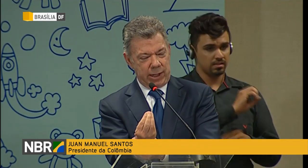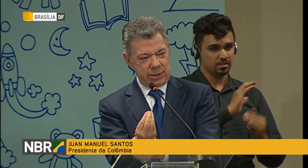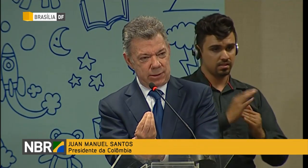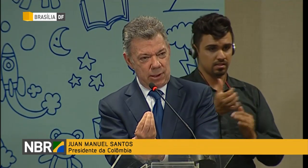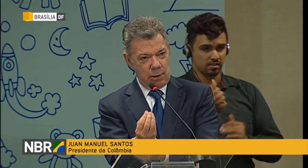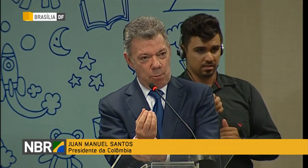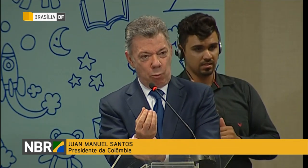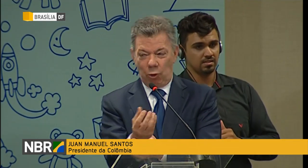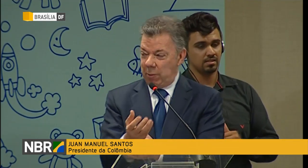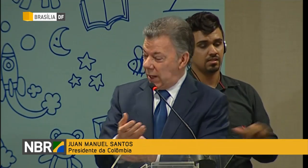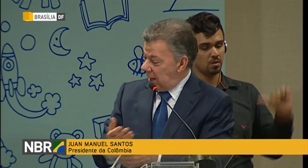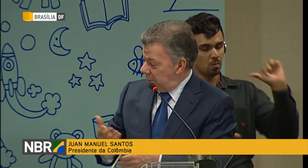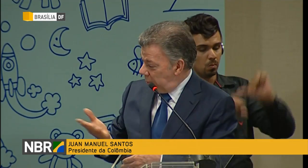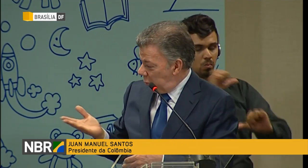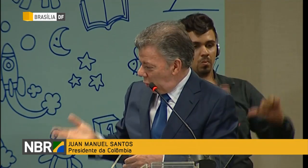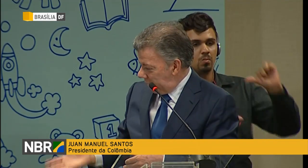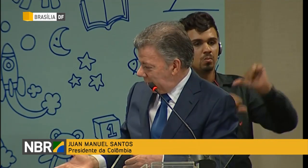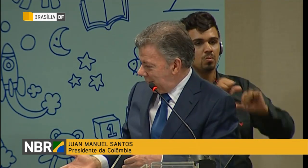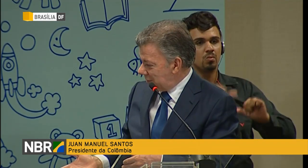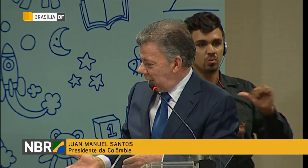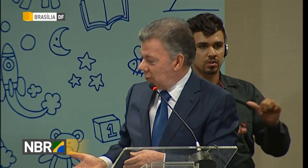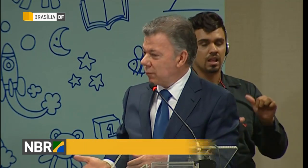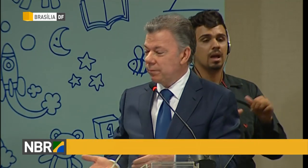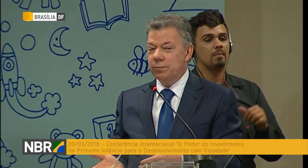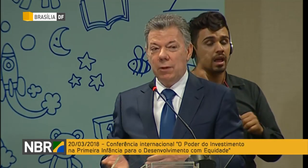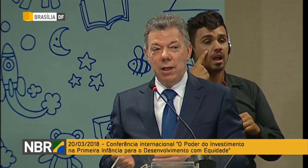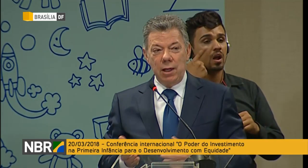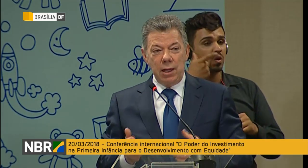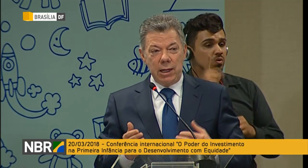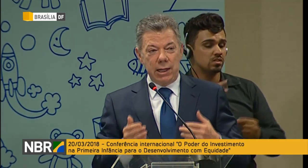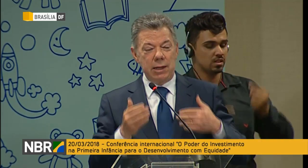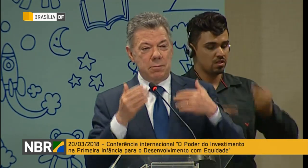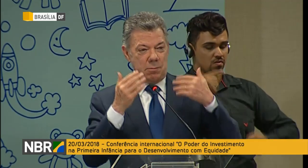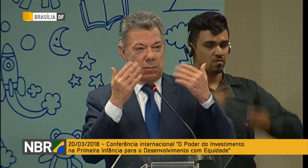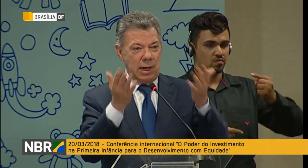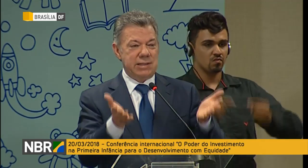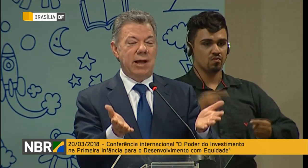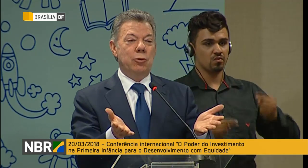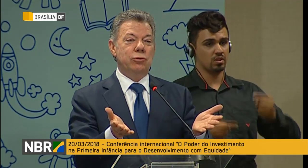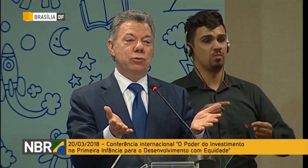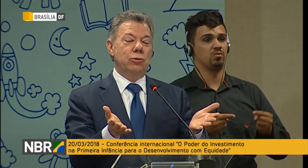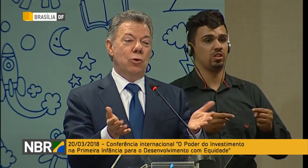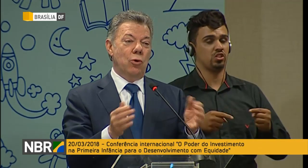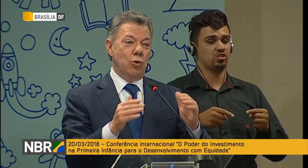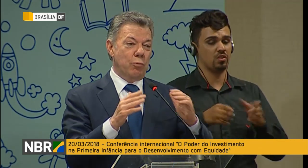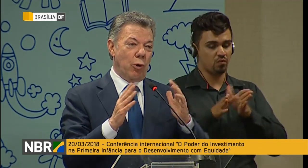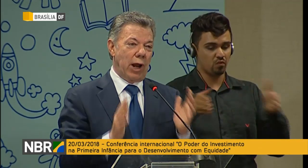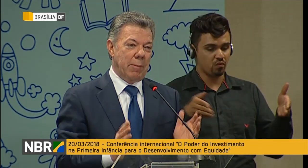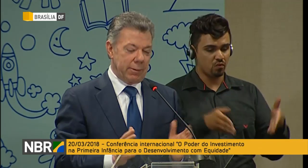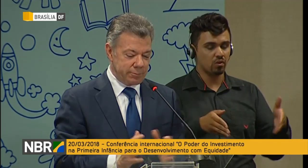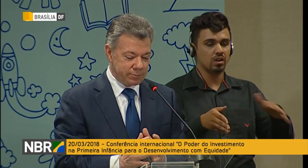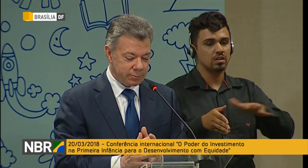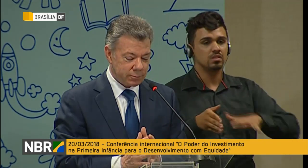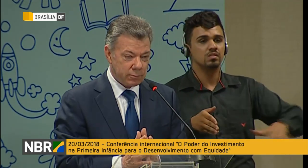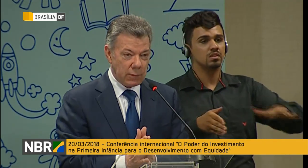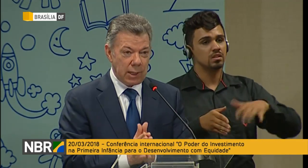eixo desses três pilares para voltar à política de Estado, e assim lançamos um programa